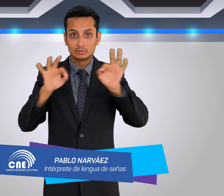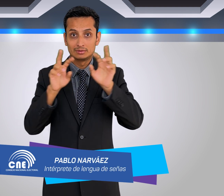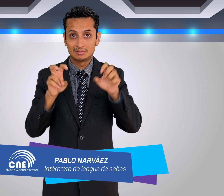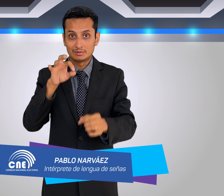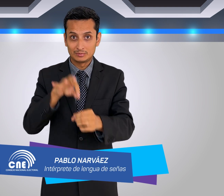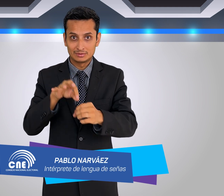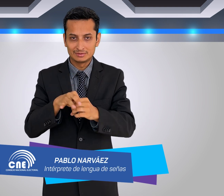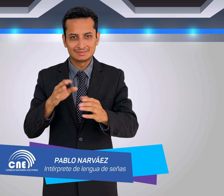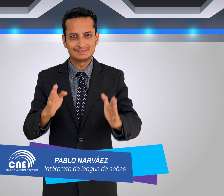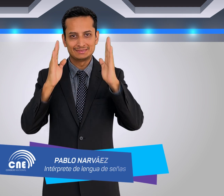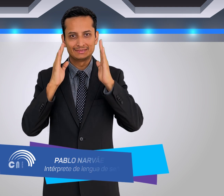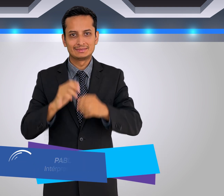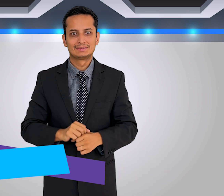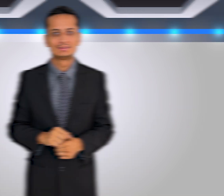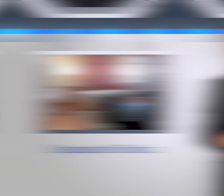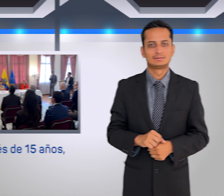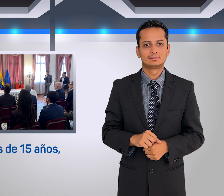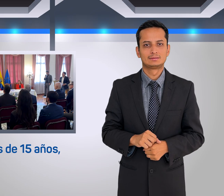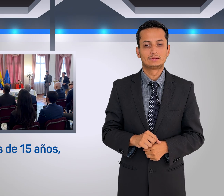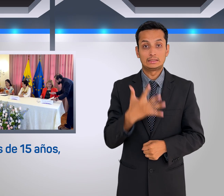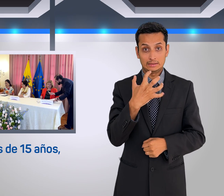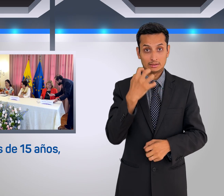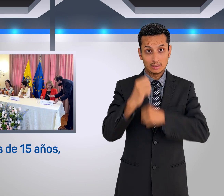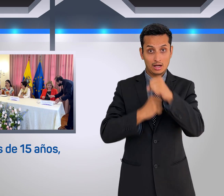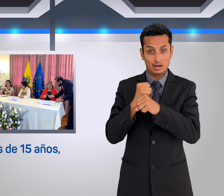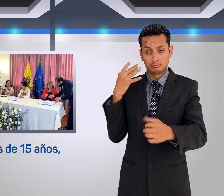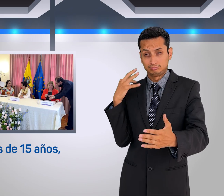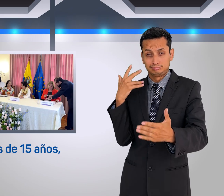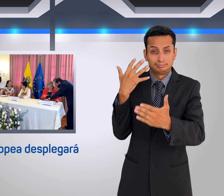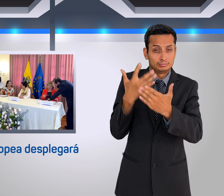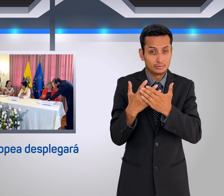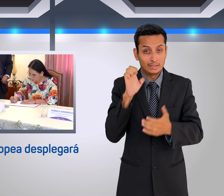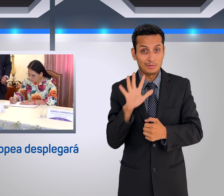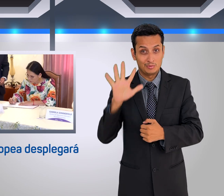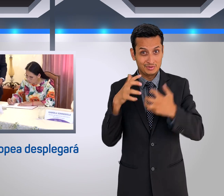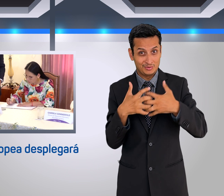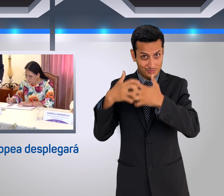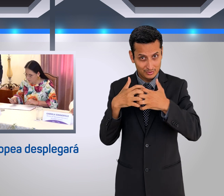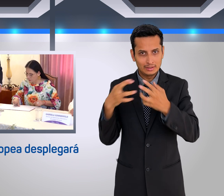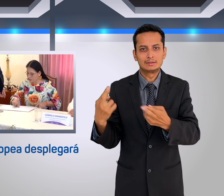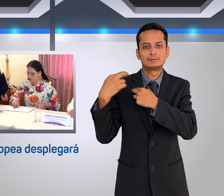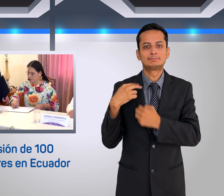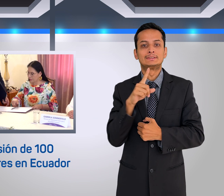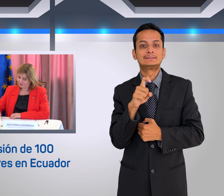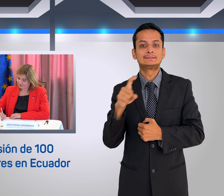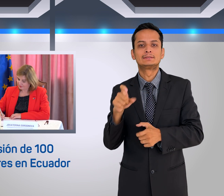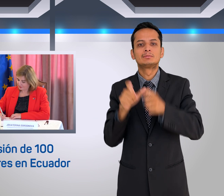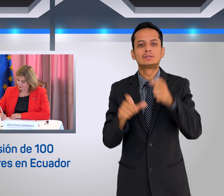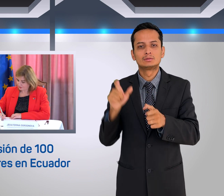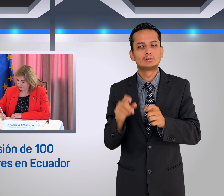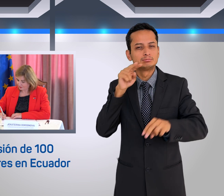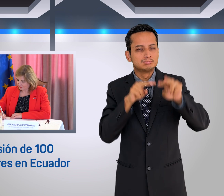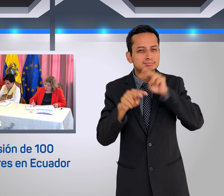Bienvenidos a Noticeñas Electorales. Después de 15 años, la Unión Europea desplegará una misión de